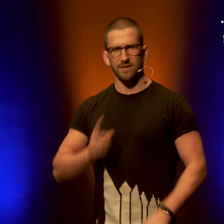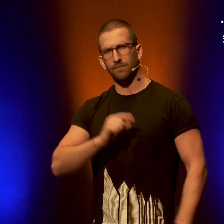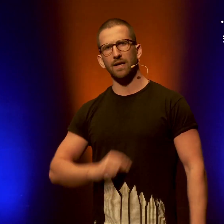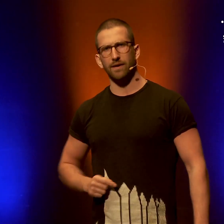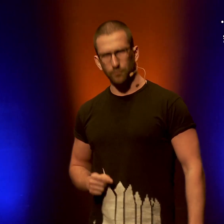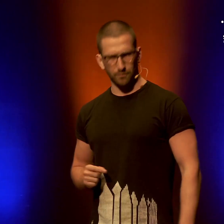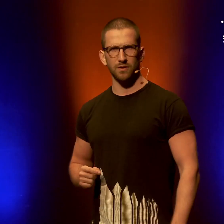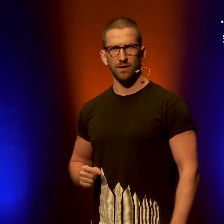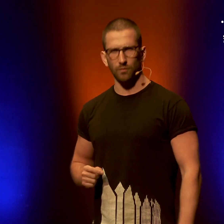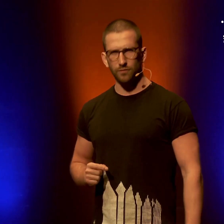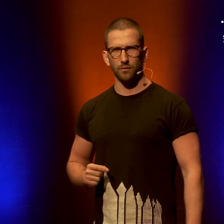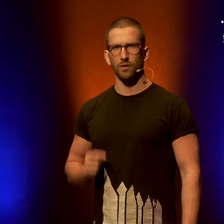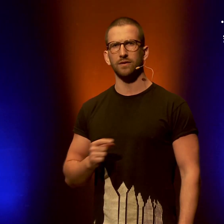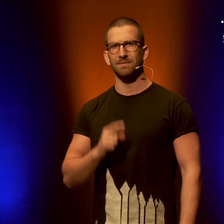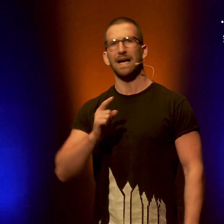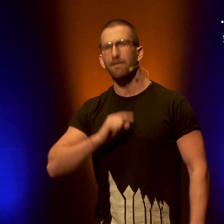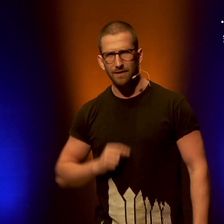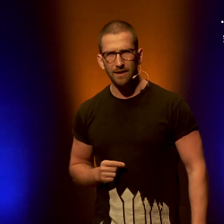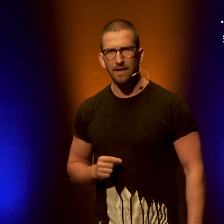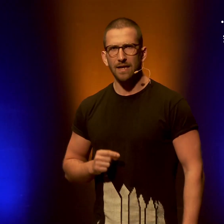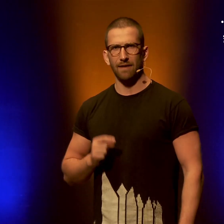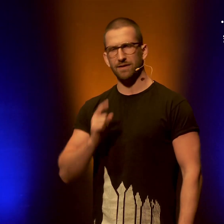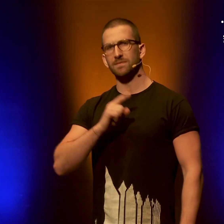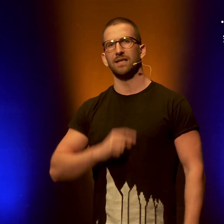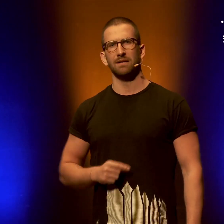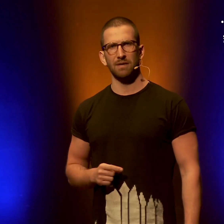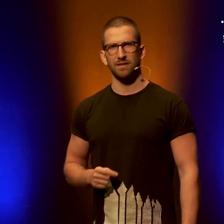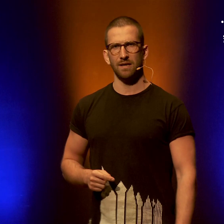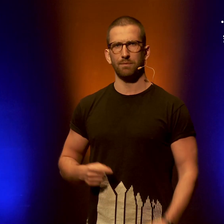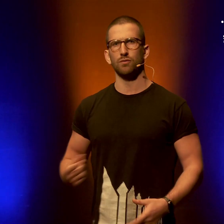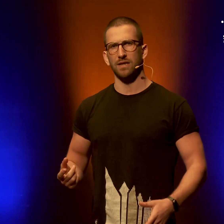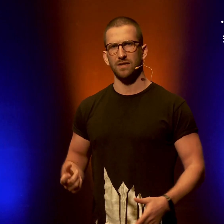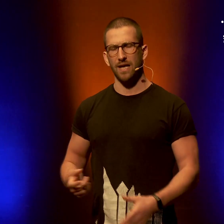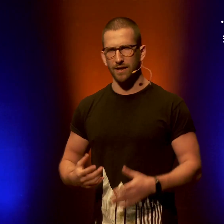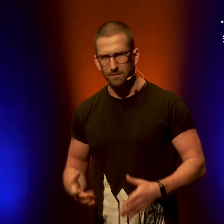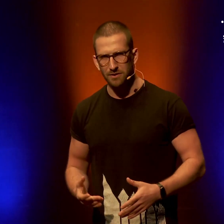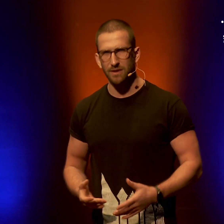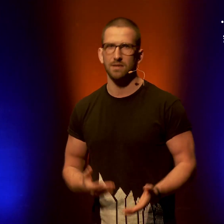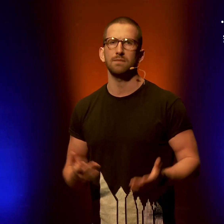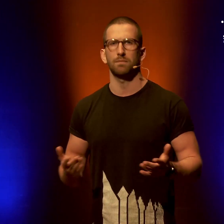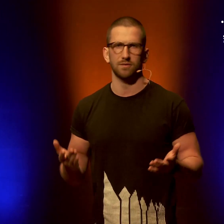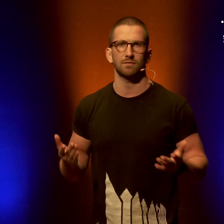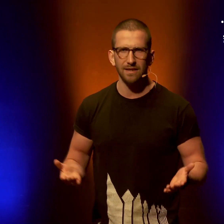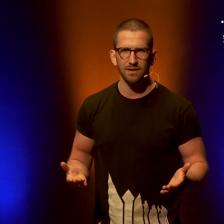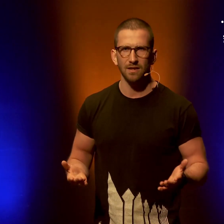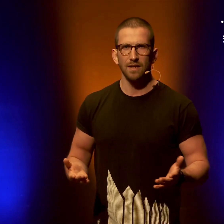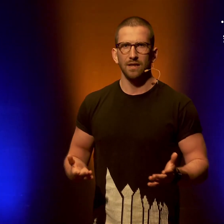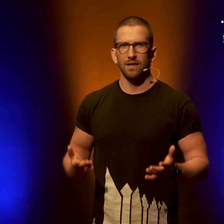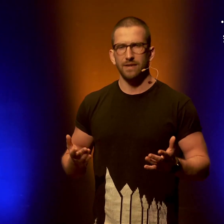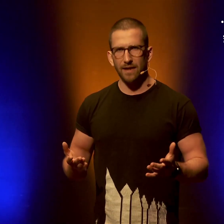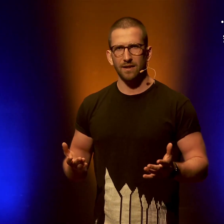rozgrzewka. Za chwilę usłyszycie utwór rodem z Afryki, a waszym zadaniem będzie poruszać się rytmicznie, czyli po prostu